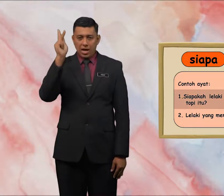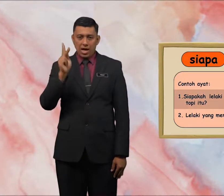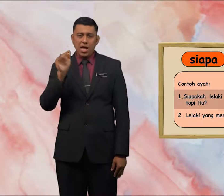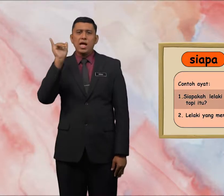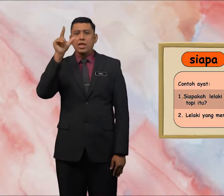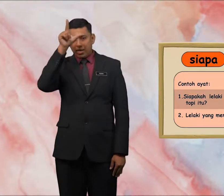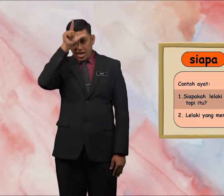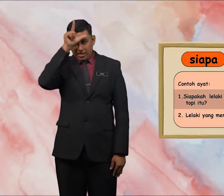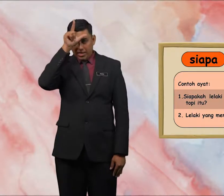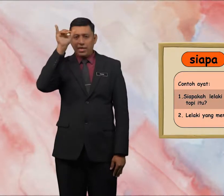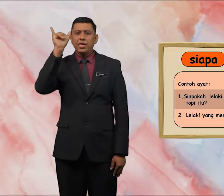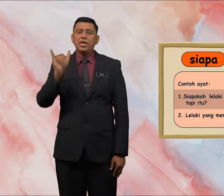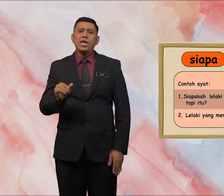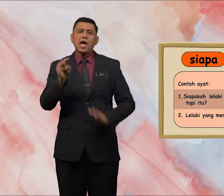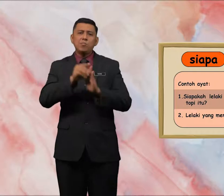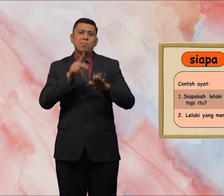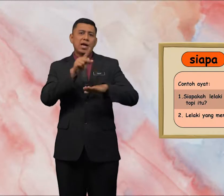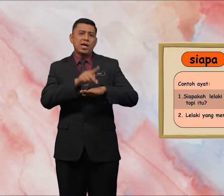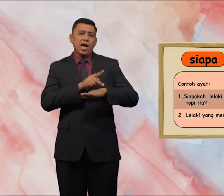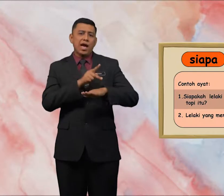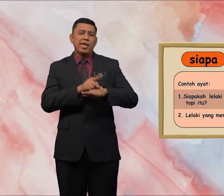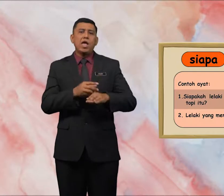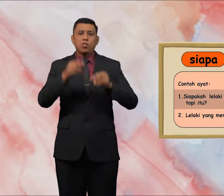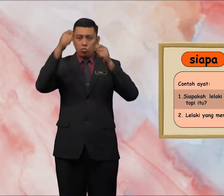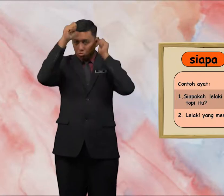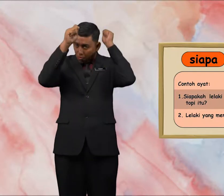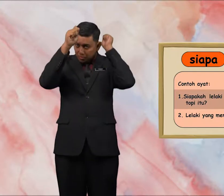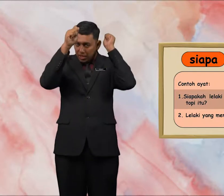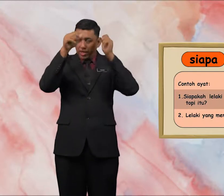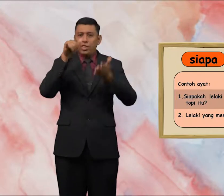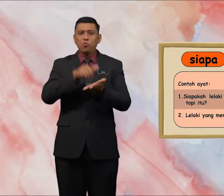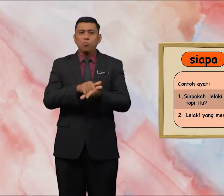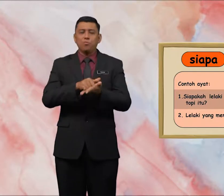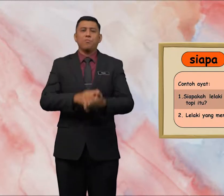Siapakah lelaki yang memakai topi itu?